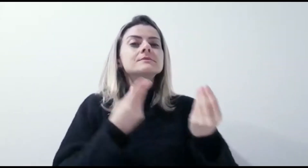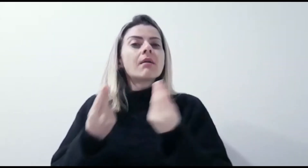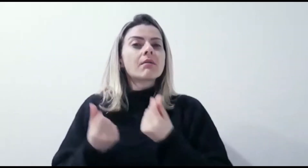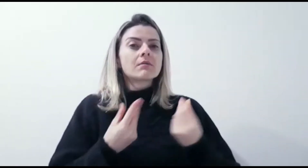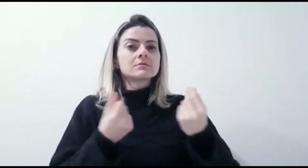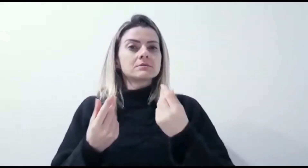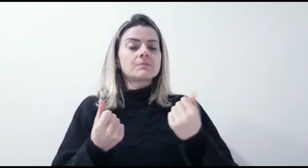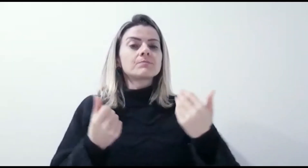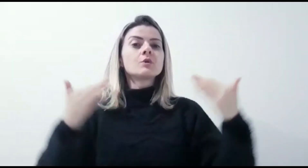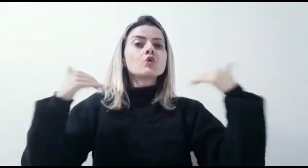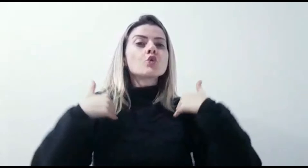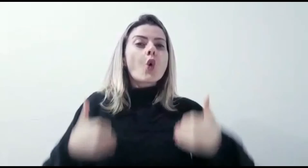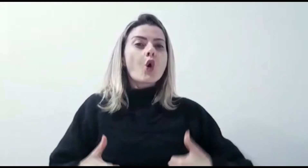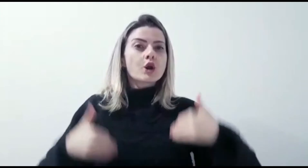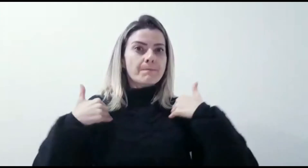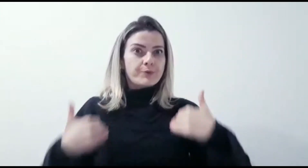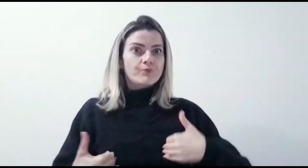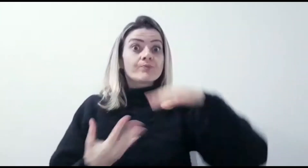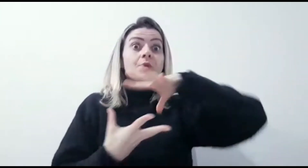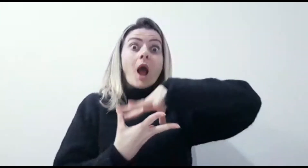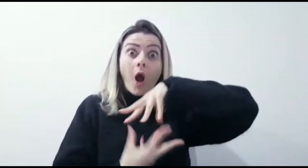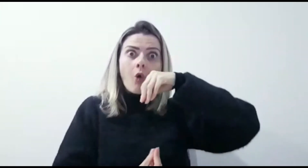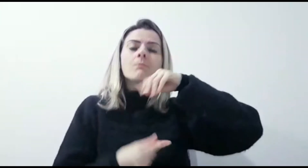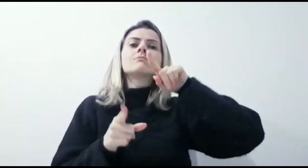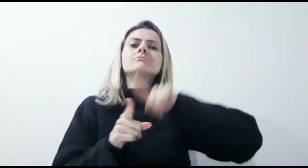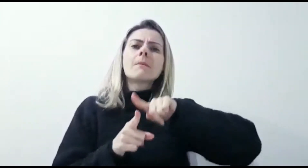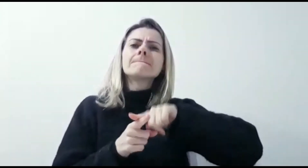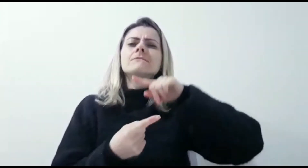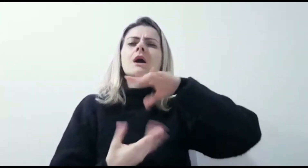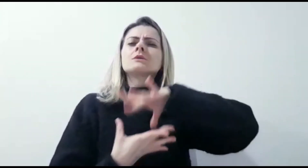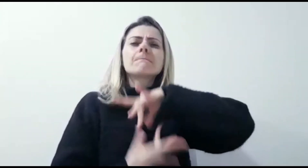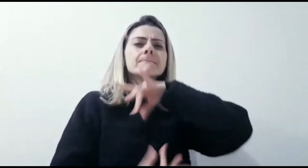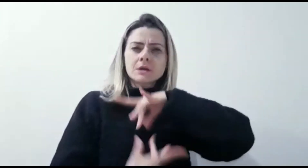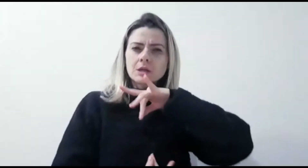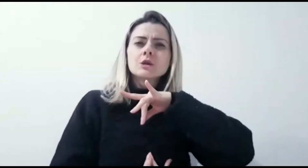uma alma, temos uma essência, né, junto com o corpo.